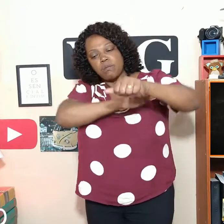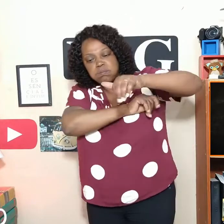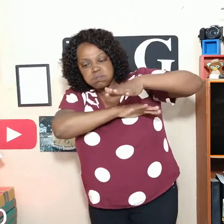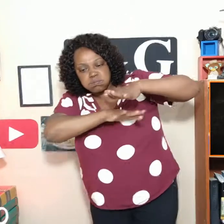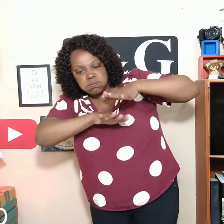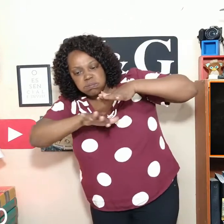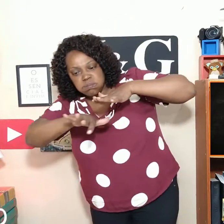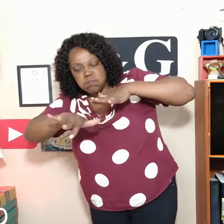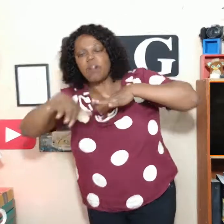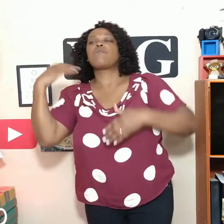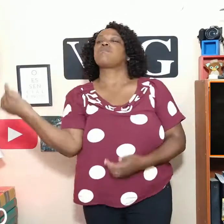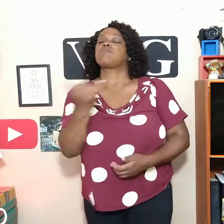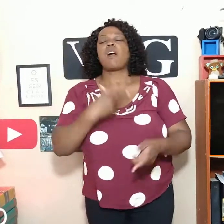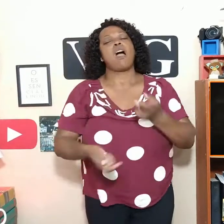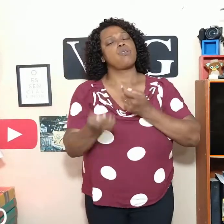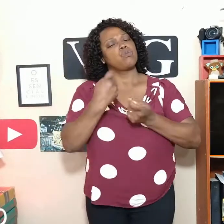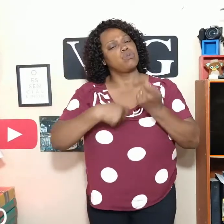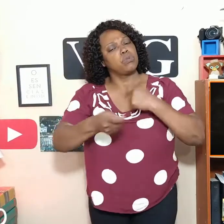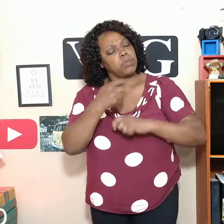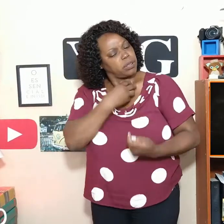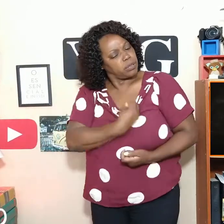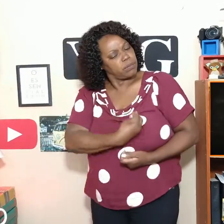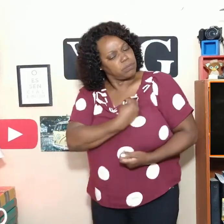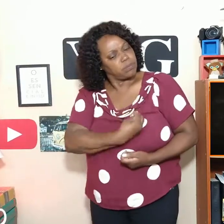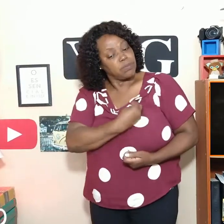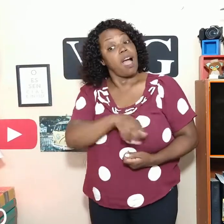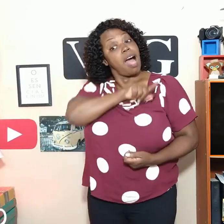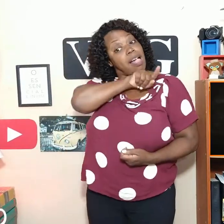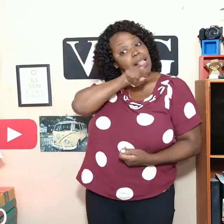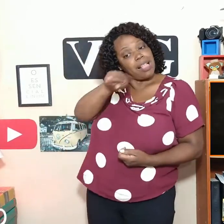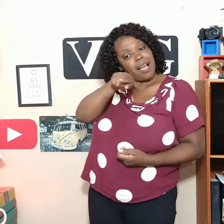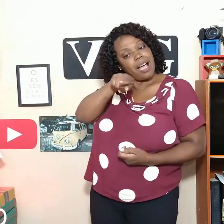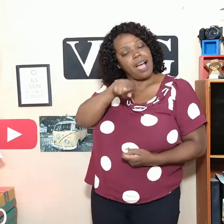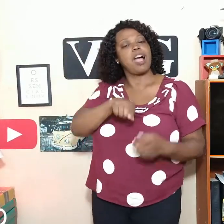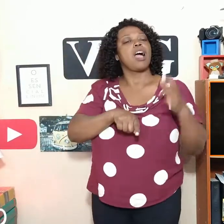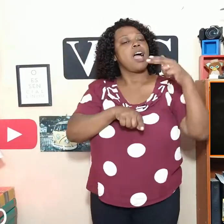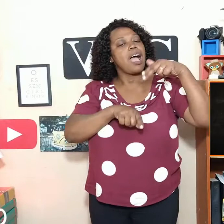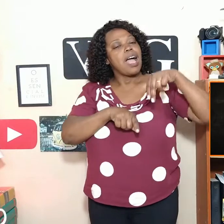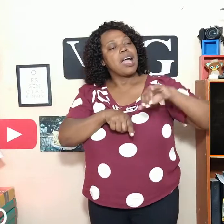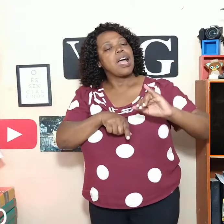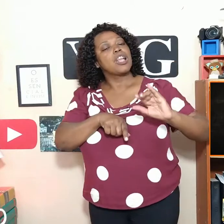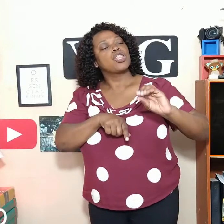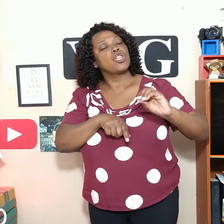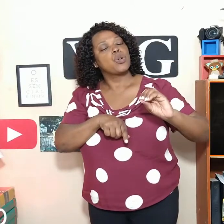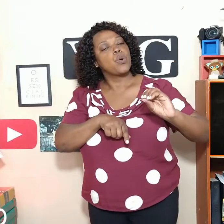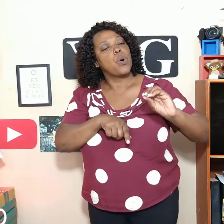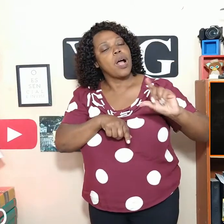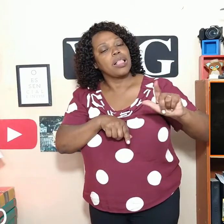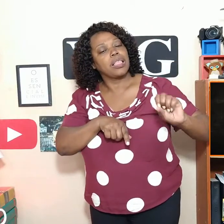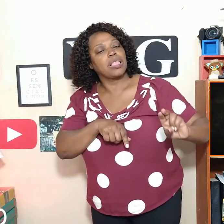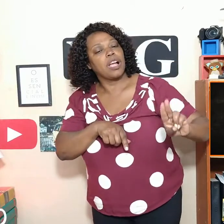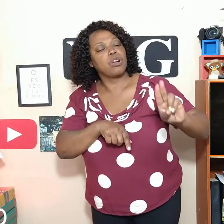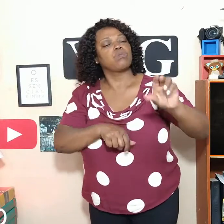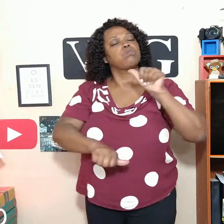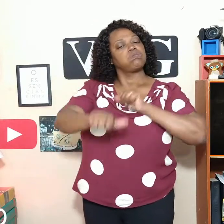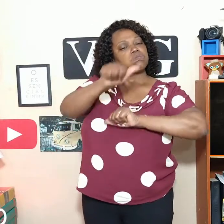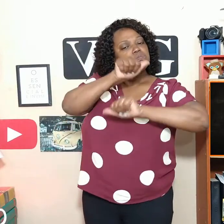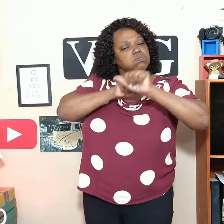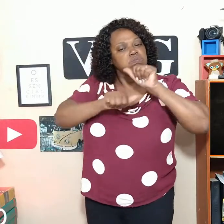marítima sempre foi parte importante da economia e da vida cotidiana. Lá, São Nicolau transformou-se na figura de Sinterklaas,